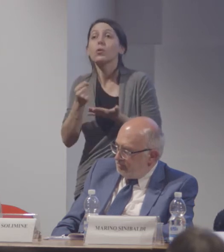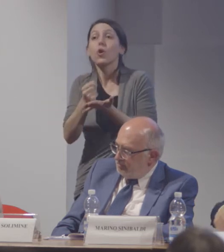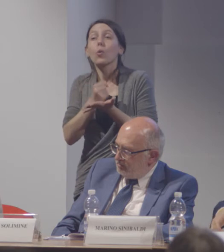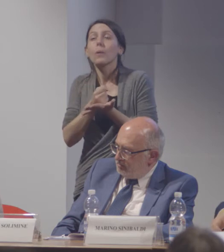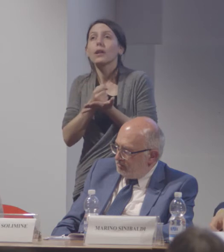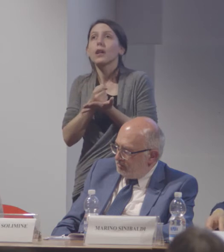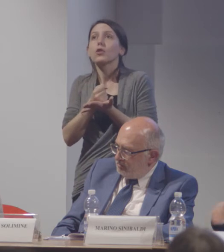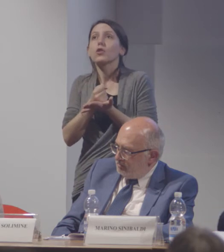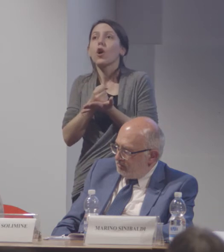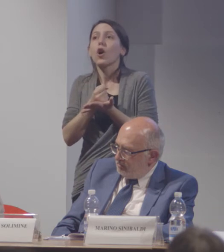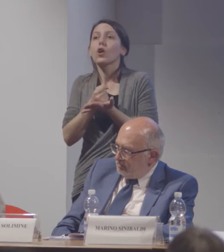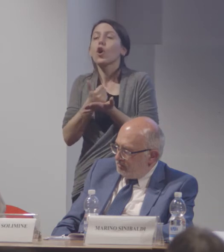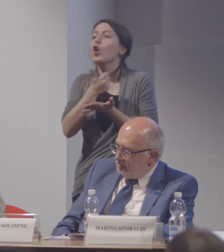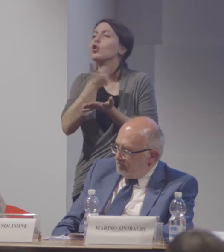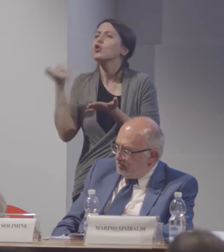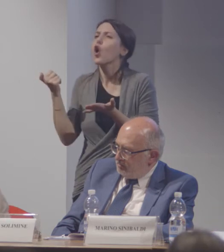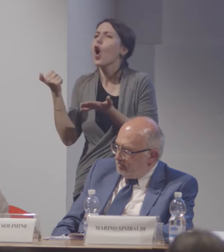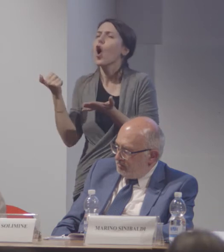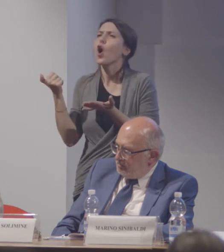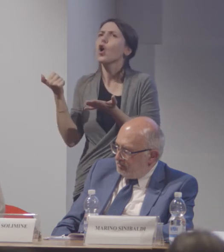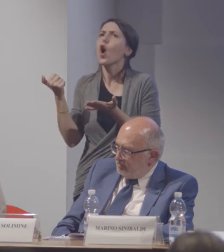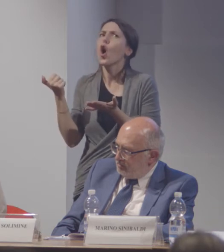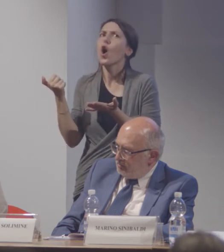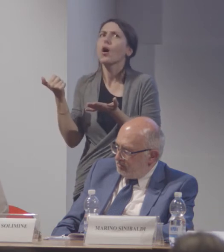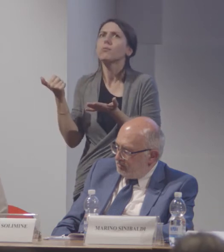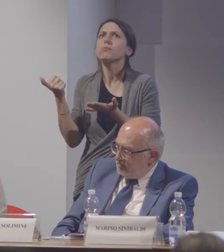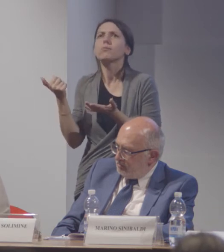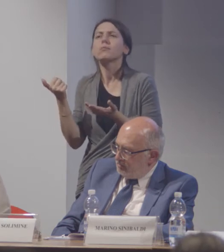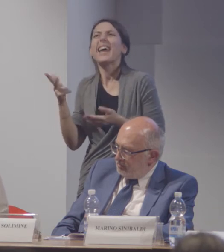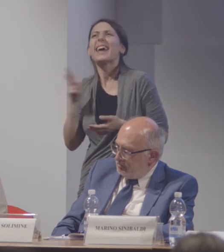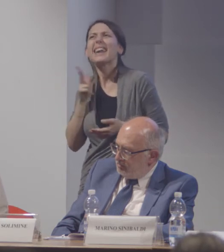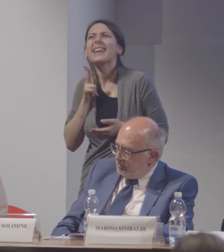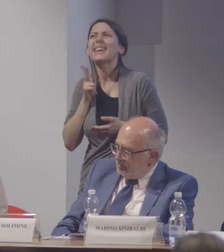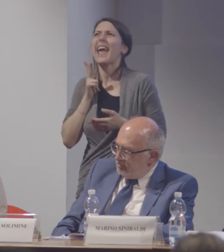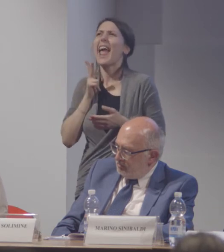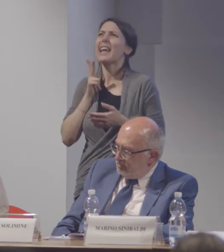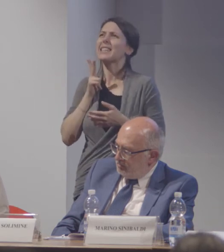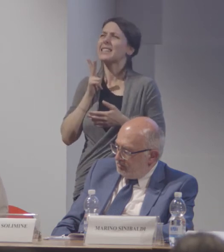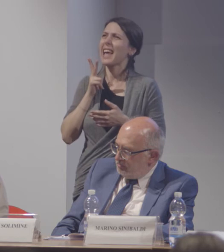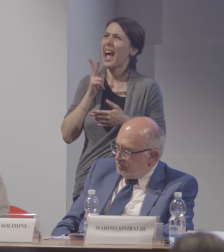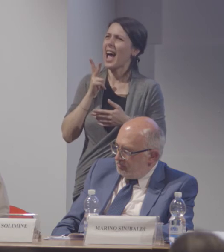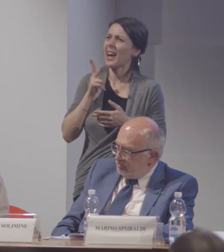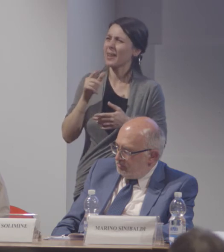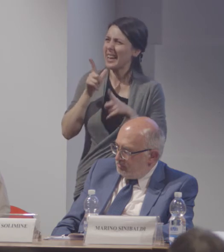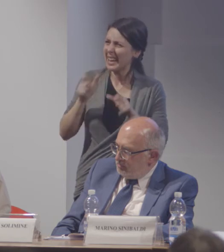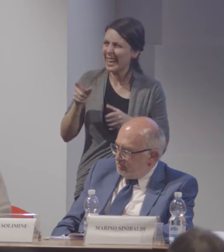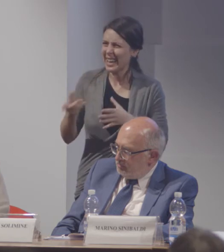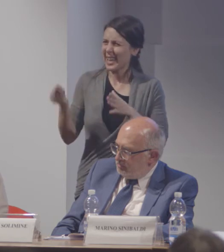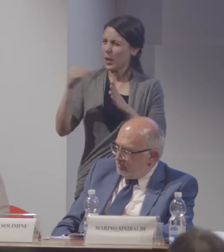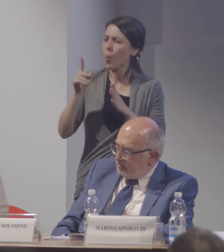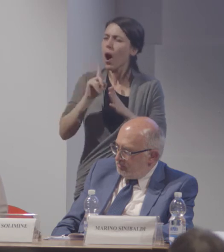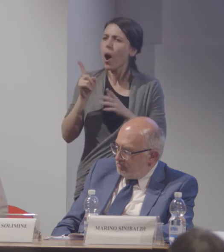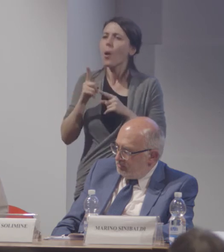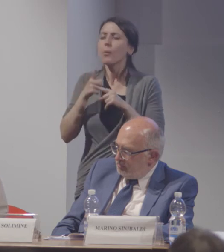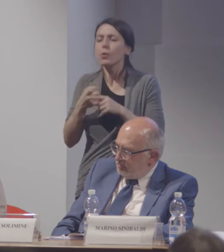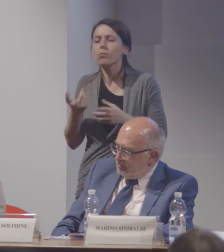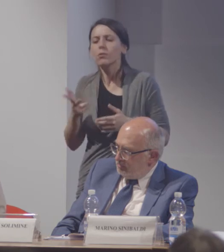che non solo testimoni della ricchezza della lingua e del suo farsi, ma che sia aperta al